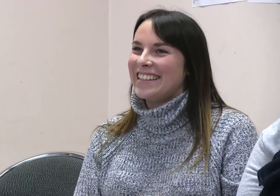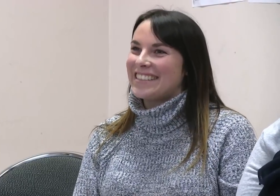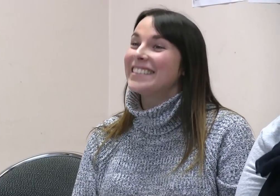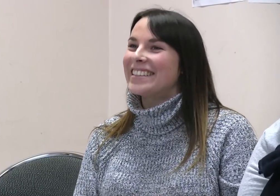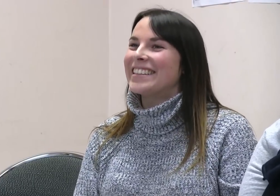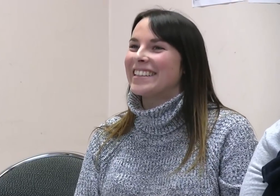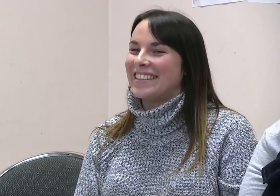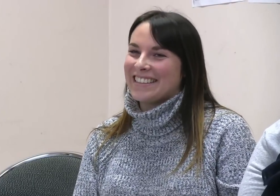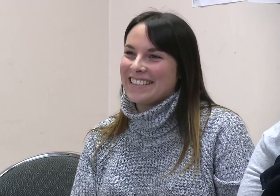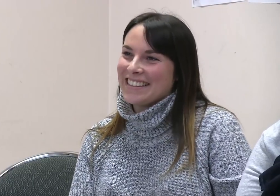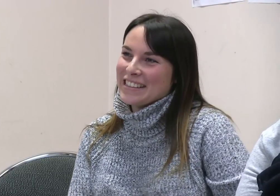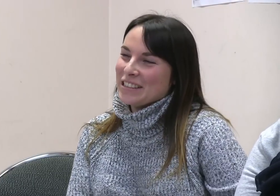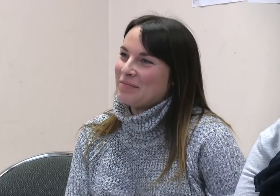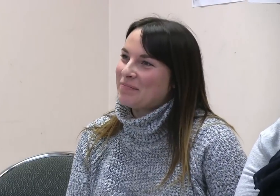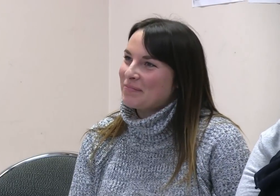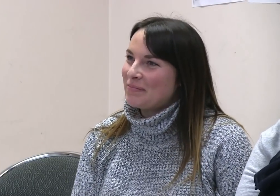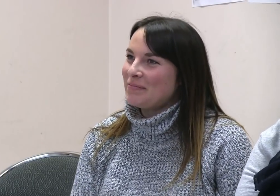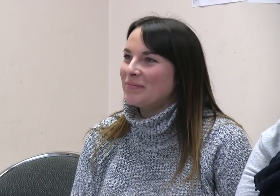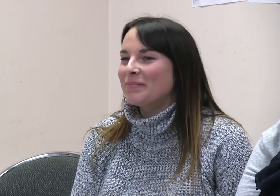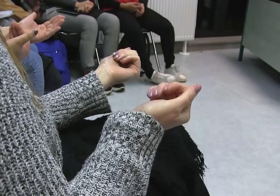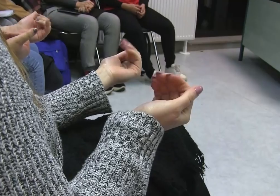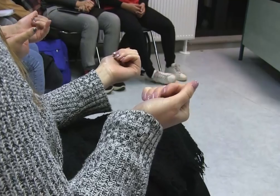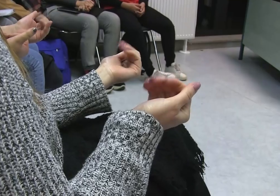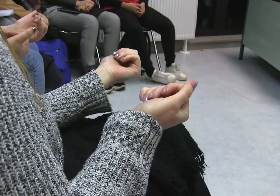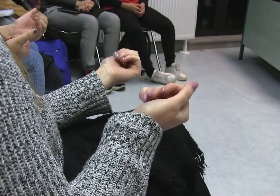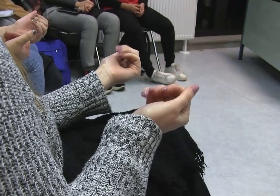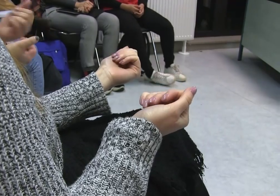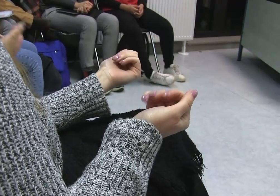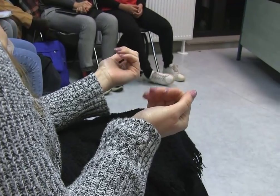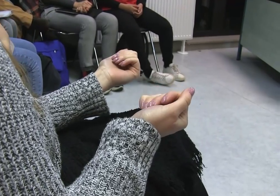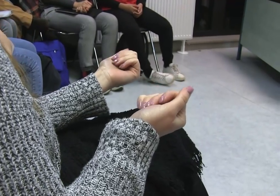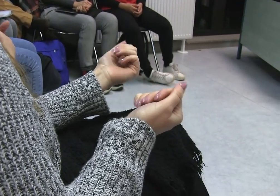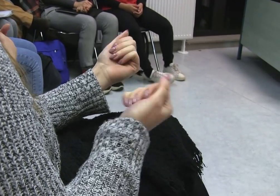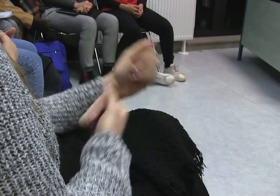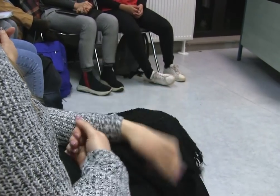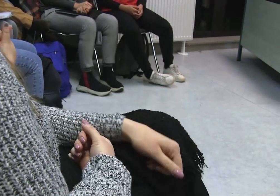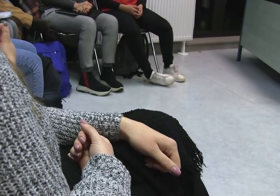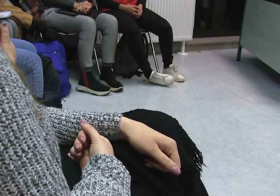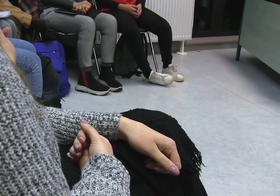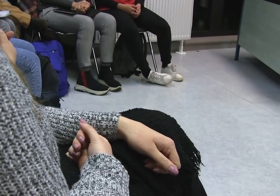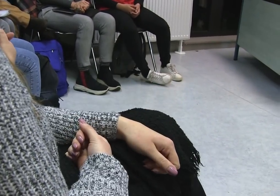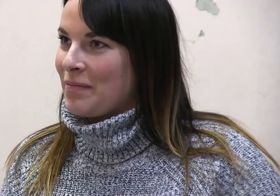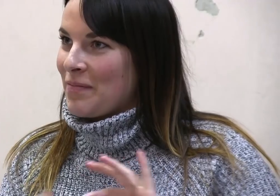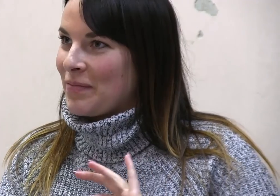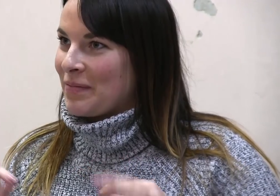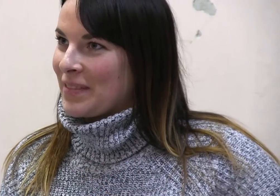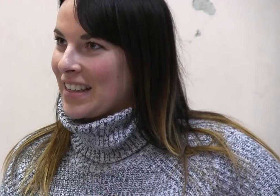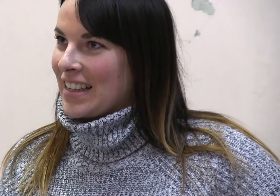durant ce cours de langue des signes à l'Institut National de Jeunes-Sour à Metz. Ses camarades ne sautent pas à montrer leur balbutiement. Apprendre la langue des signes apporte beaucoup à